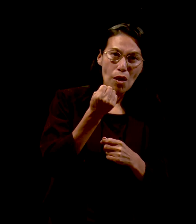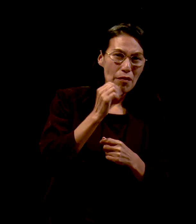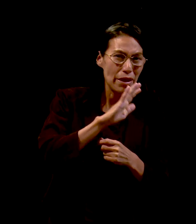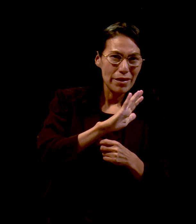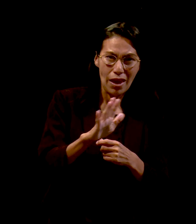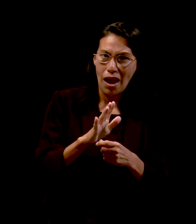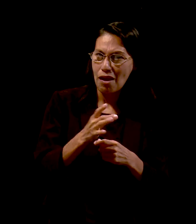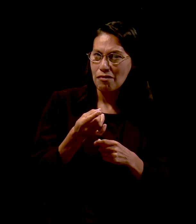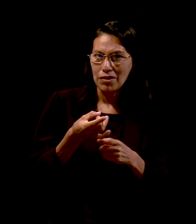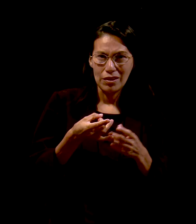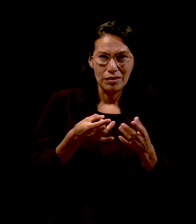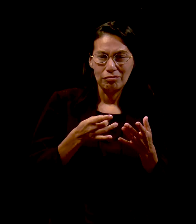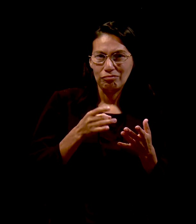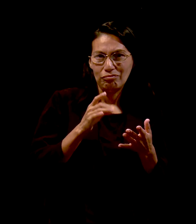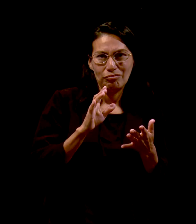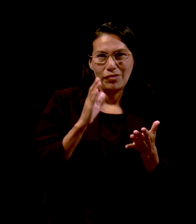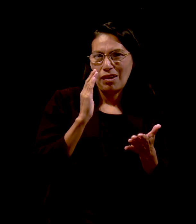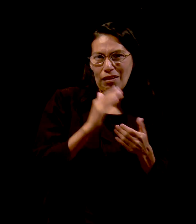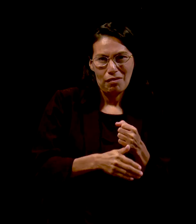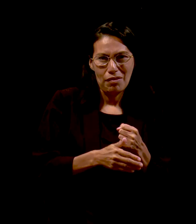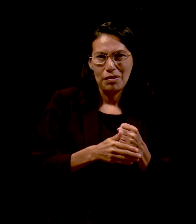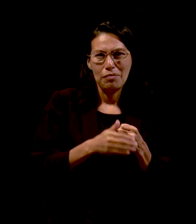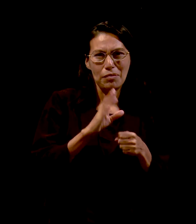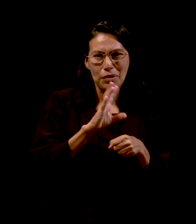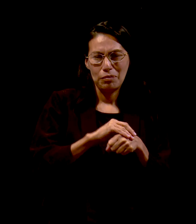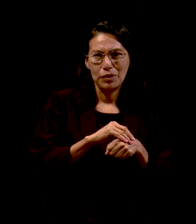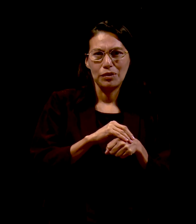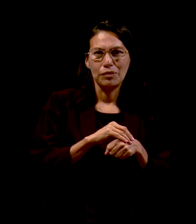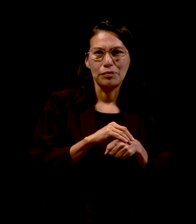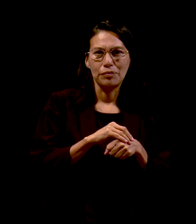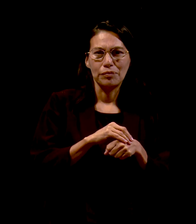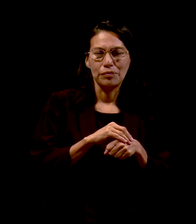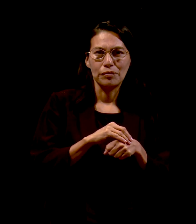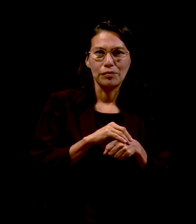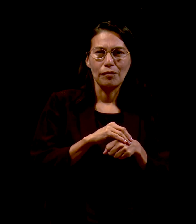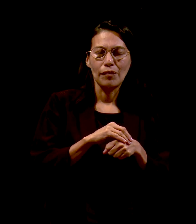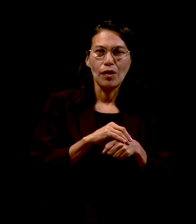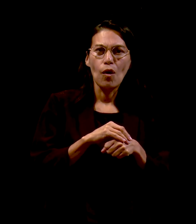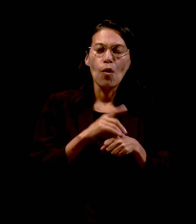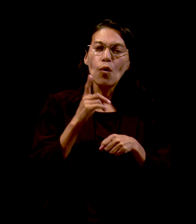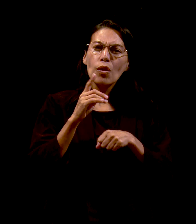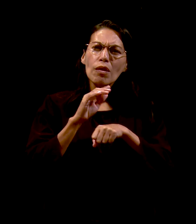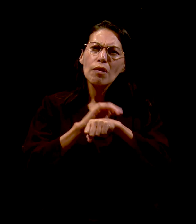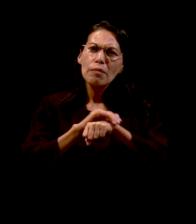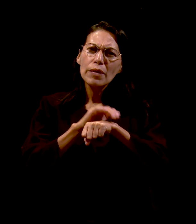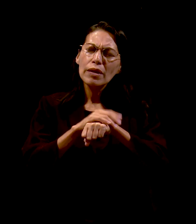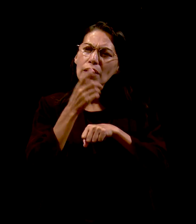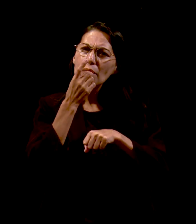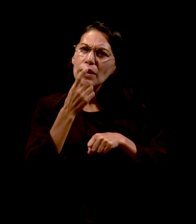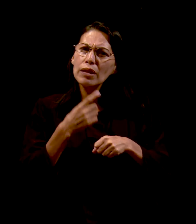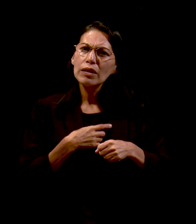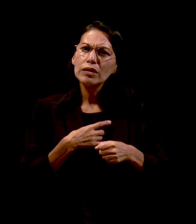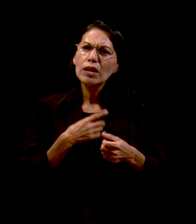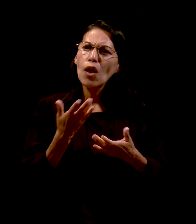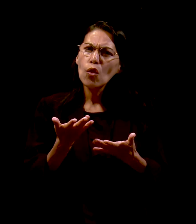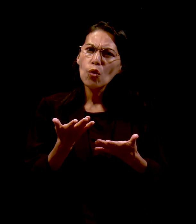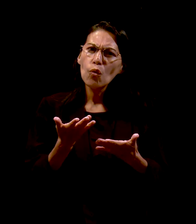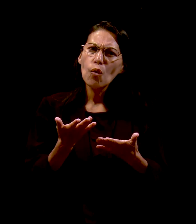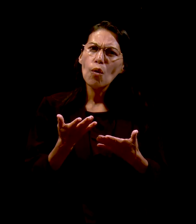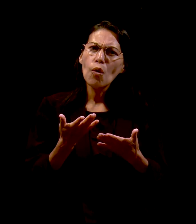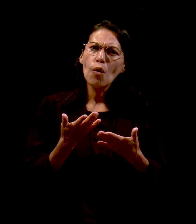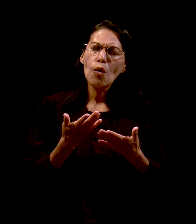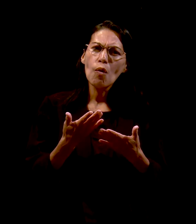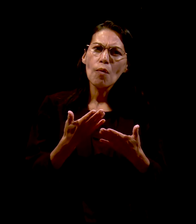entrar una amiga me dice que por qué no llamaba a la embajada de méxico en cuba la embajada de méjico está